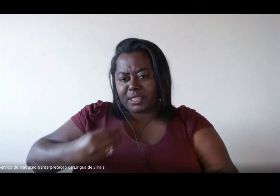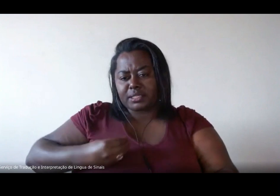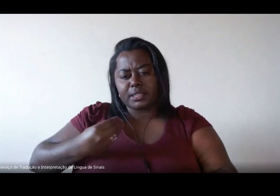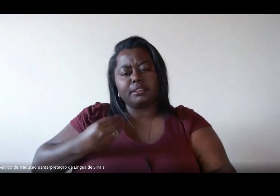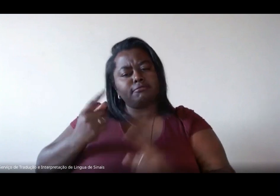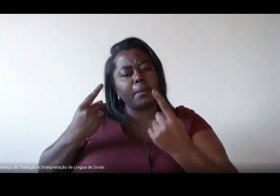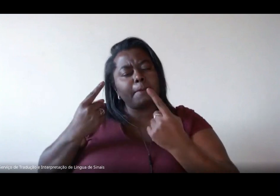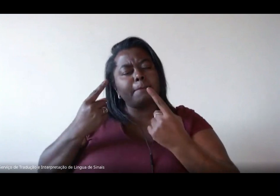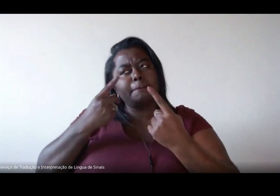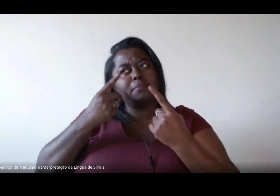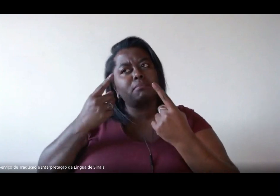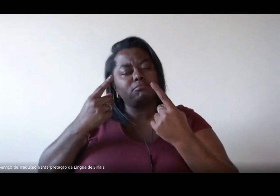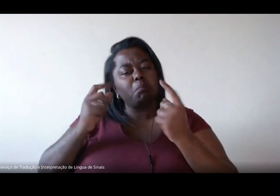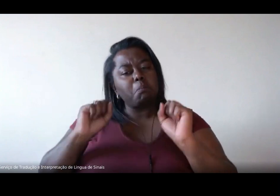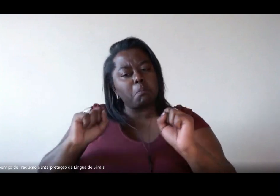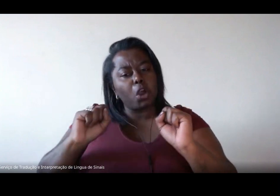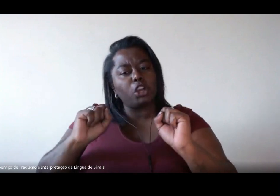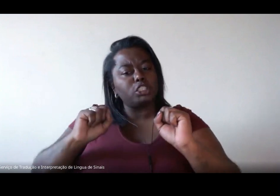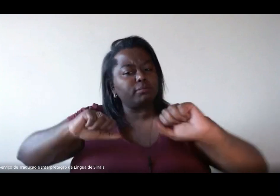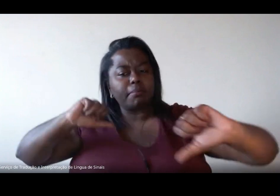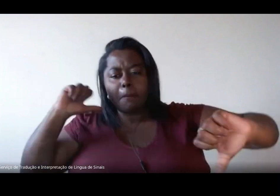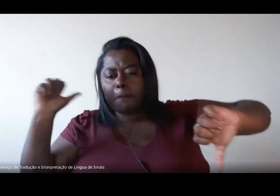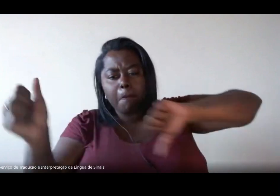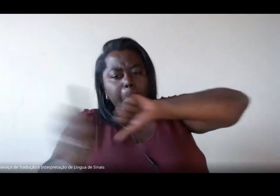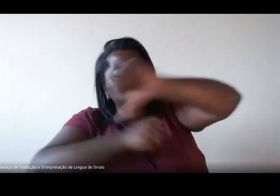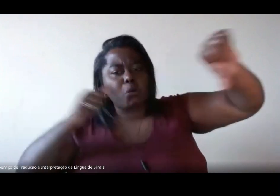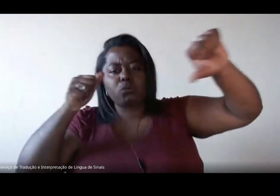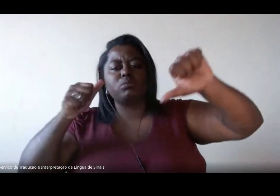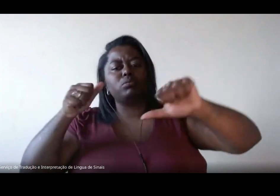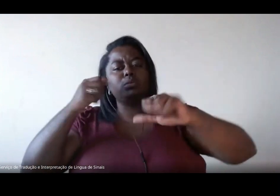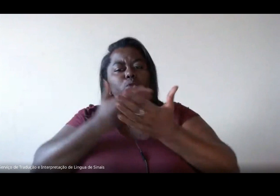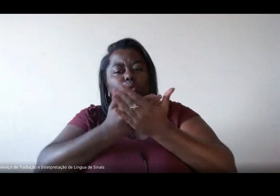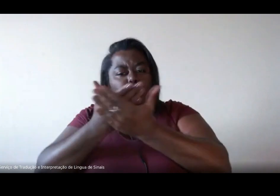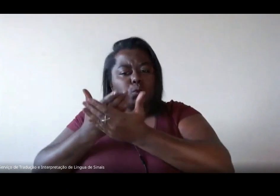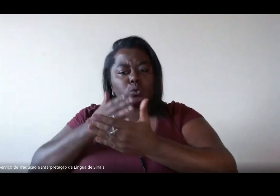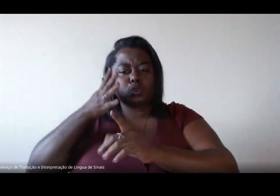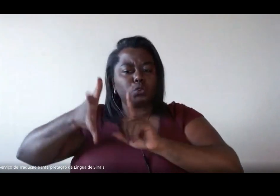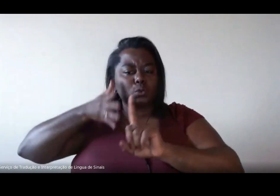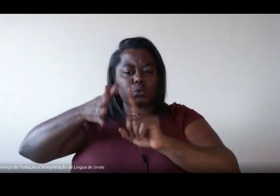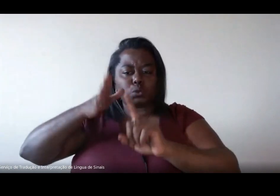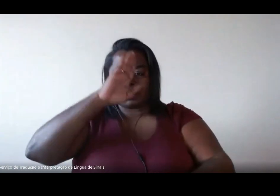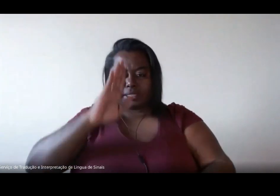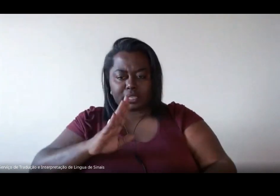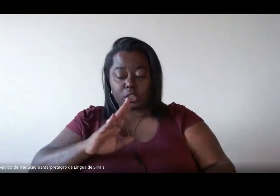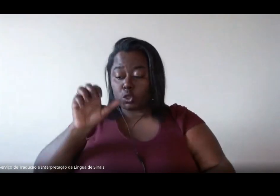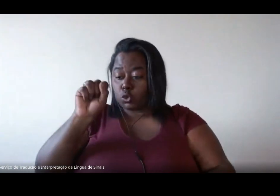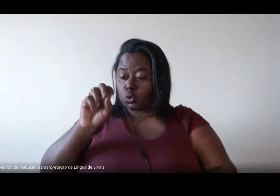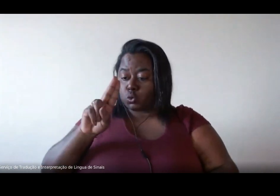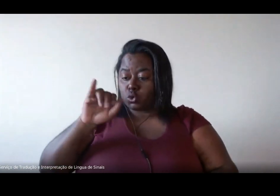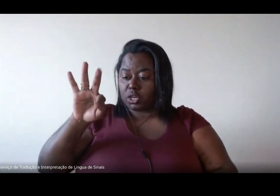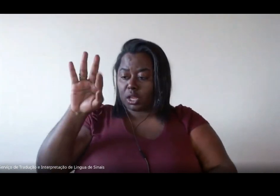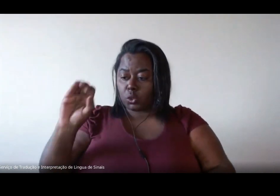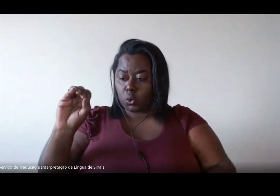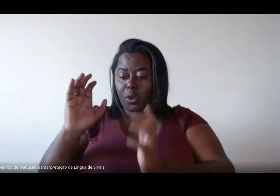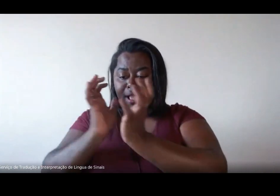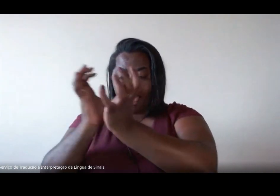narrativas de vida provocaria uma guinada nos estudos discursivos brasileiros? Sairíamos dos sujeitos com